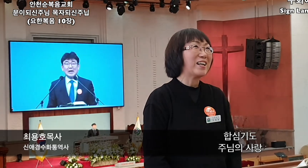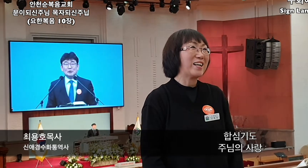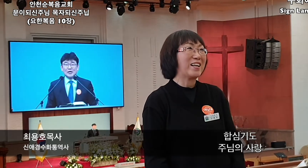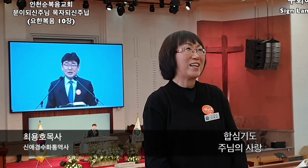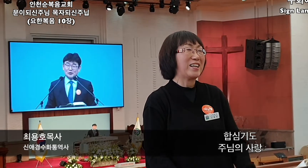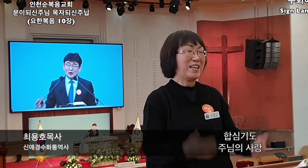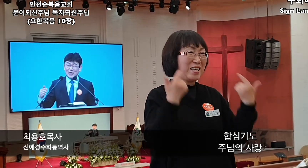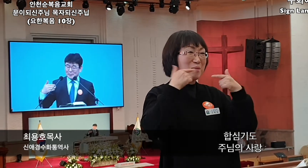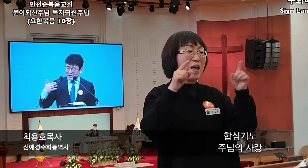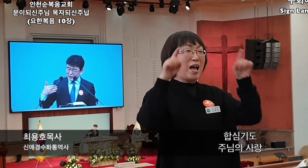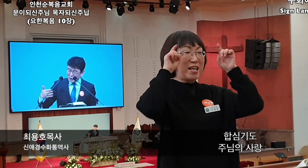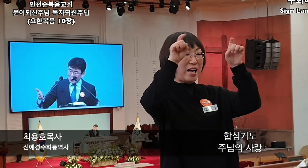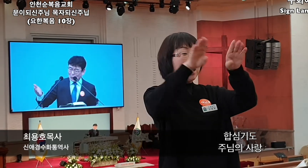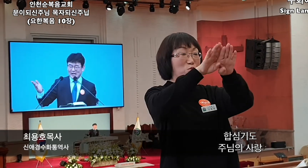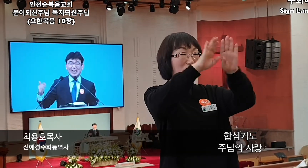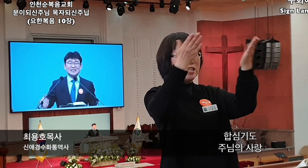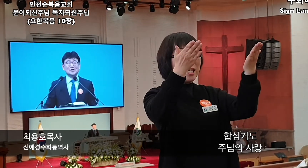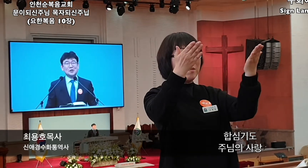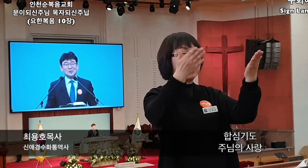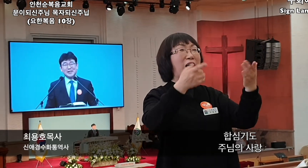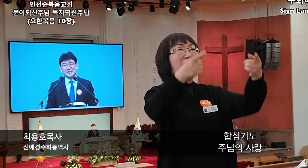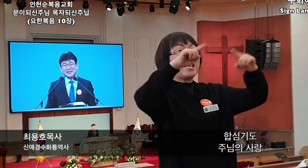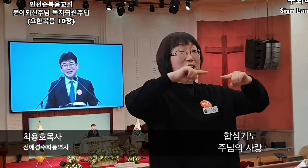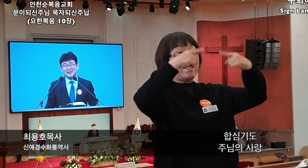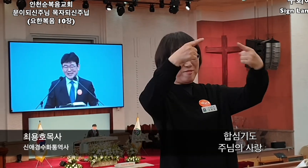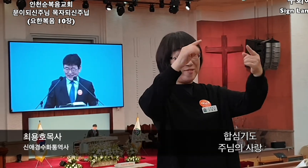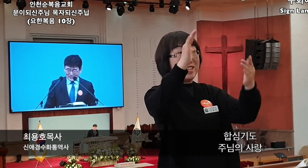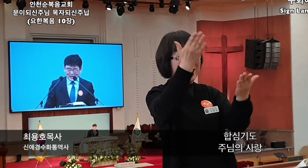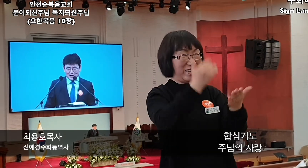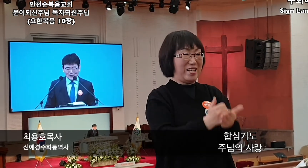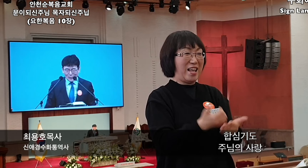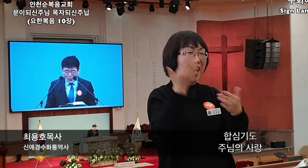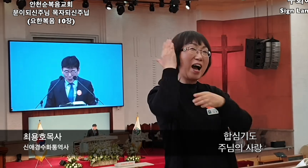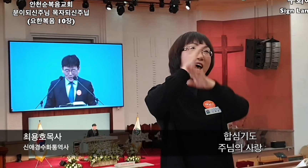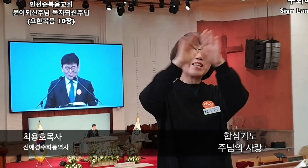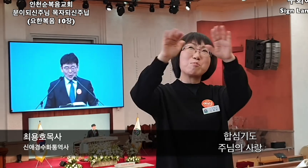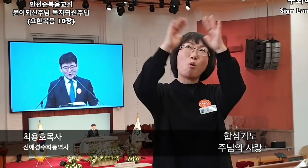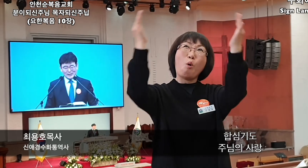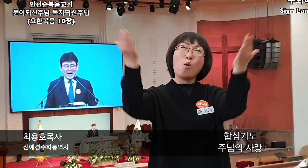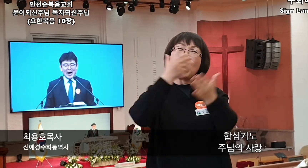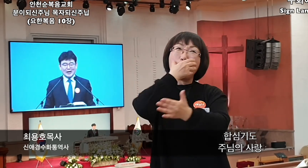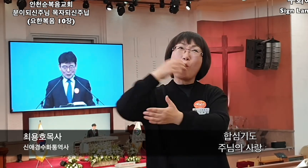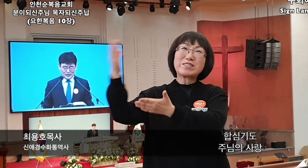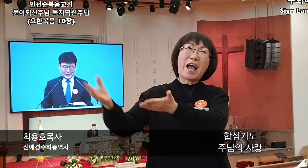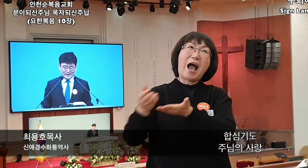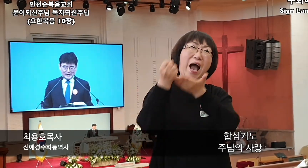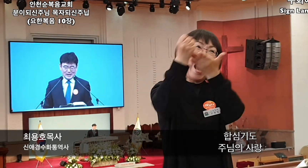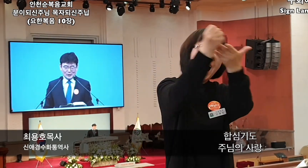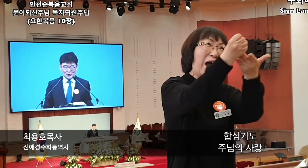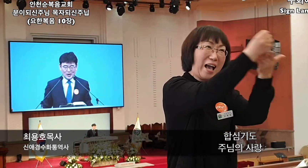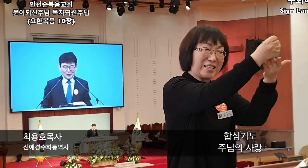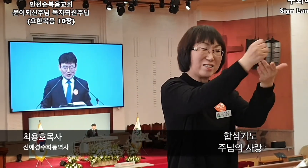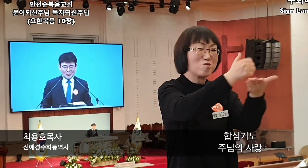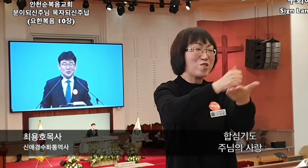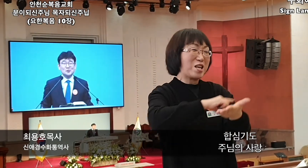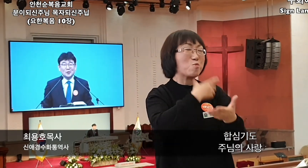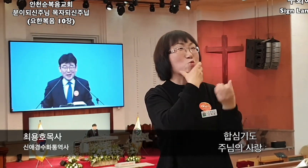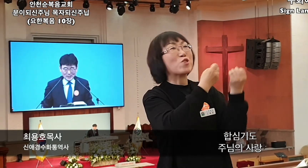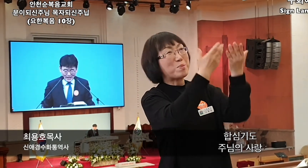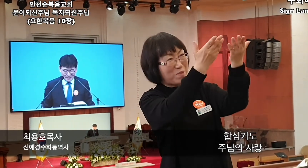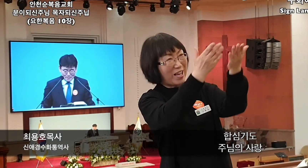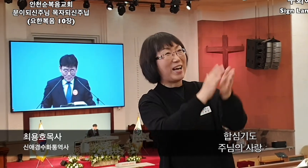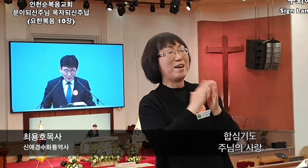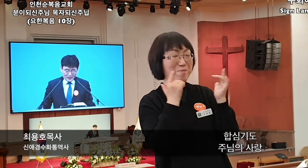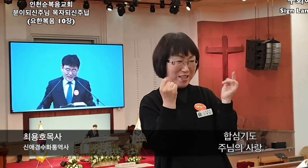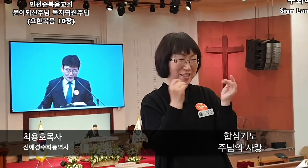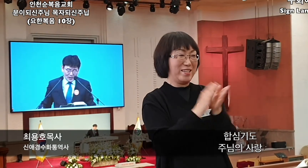날마다 양의 문 대신 주님과 함께 들어오고 나가시는 여러분 되시기를, 그래서 하늘의 모든 복을 다 누리시기를 주의 이름으로